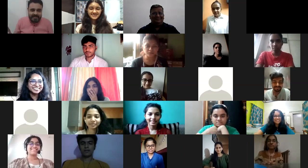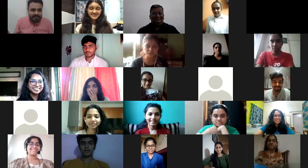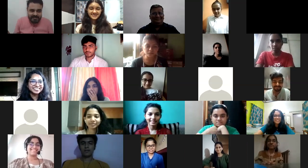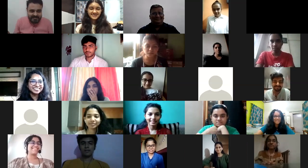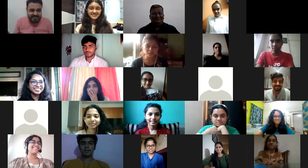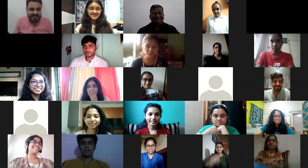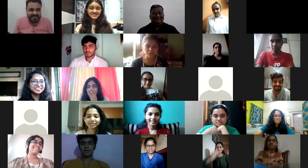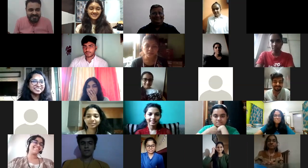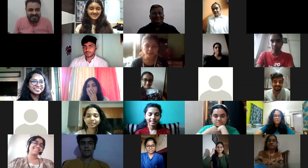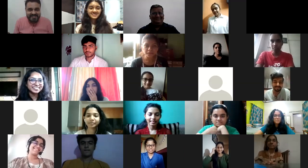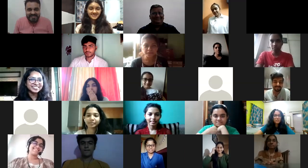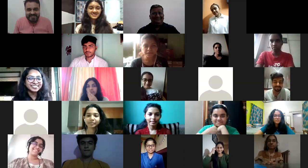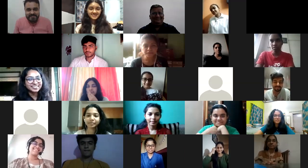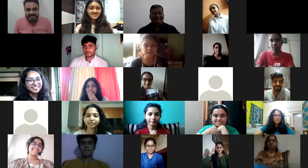तक, isn't it?